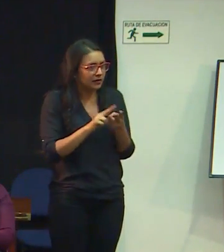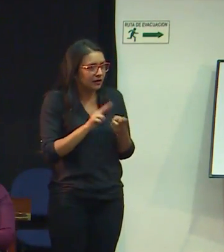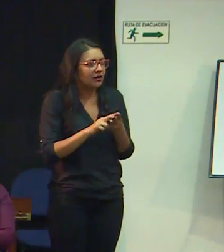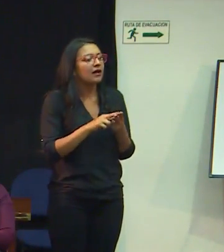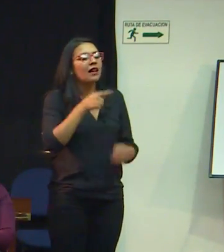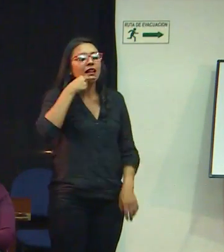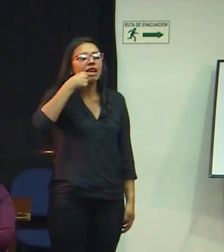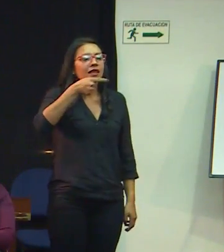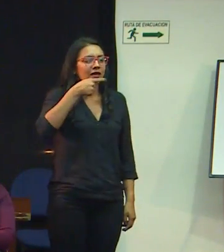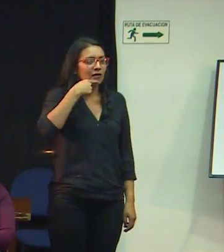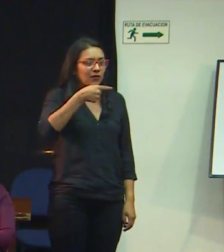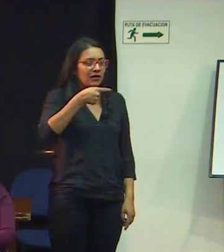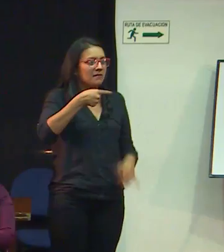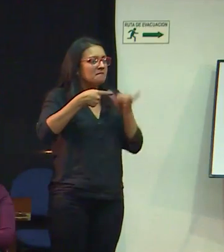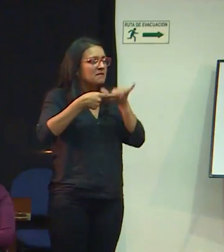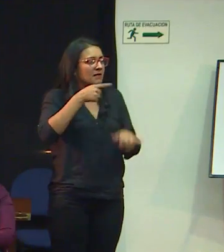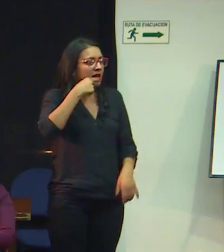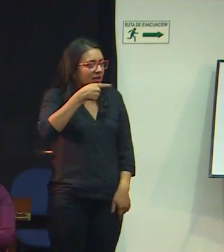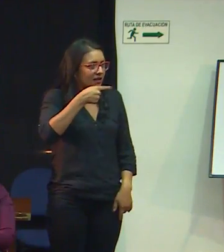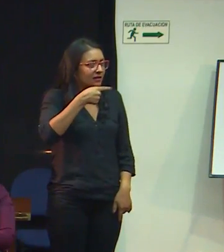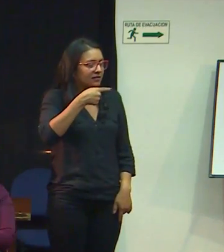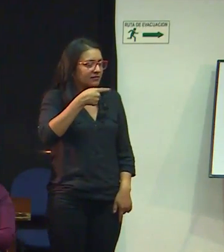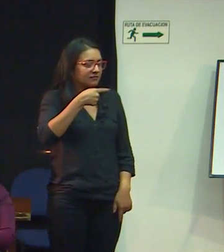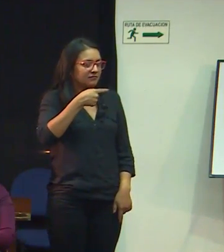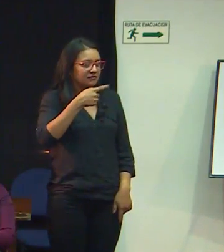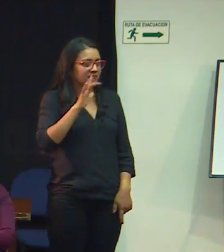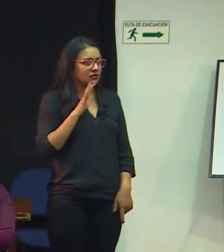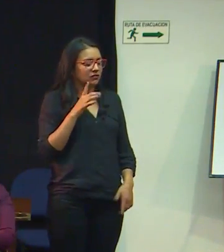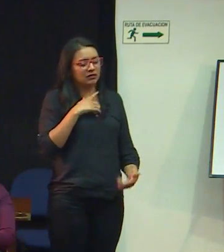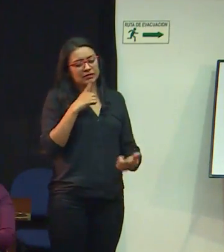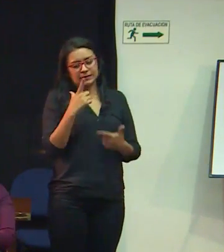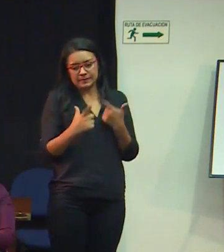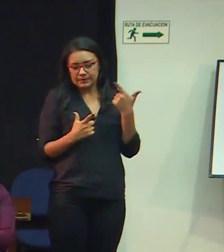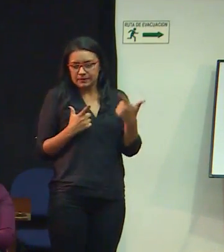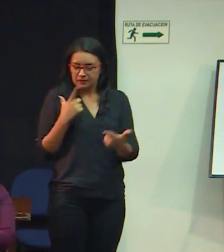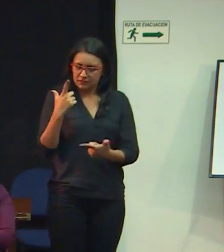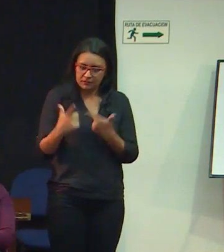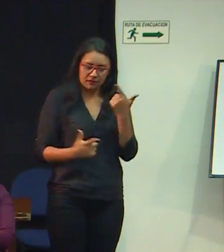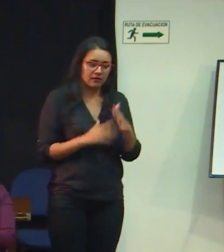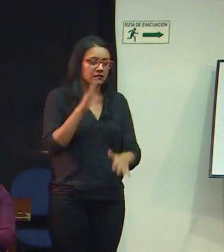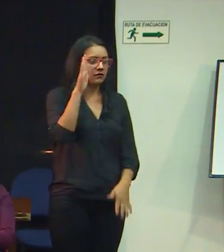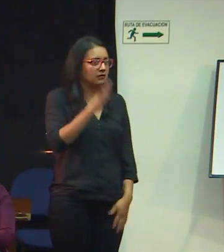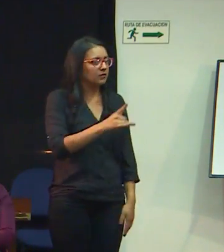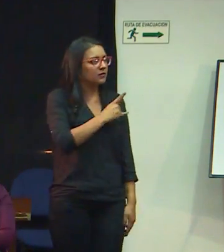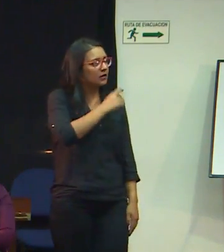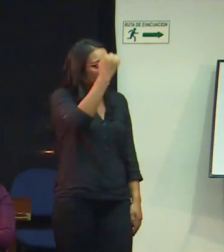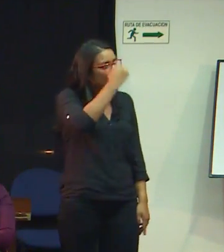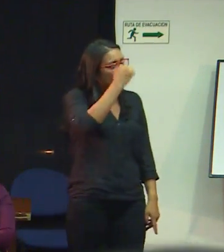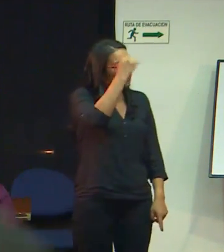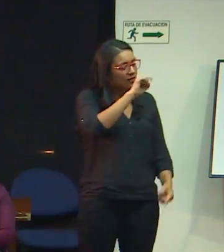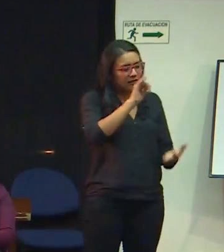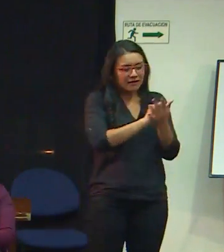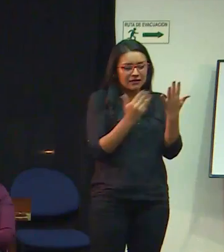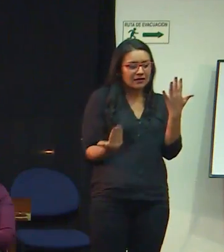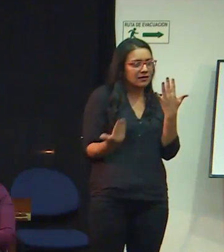misma lengua que nosotros pues hemos dado la lucha de que la universidad pedagógica debe ser algo transversal porque todos los maestros no